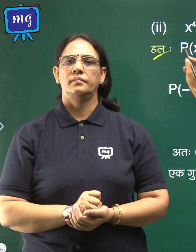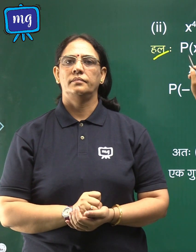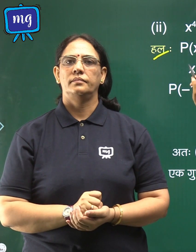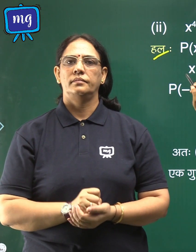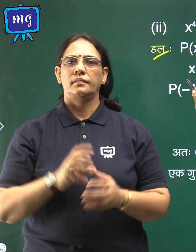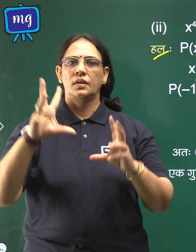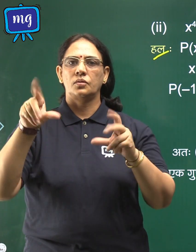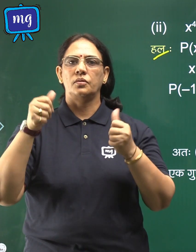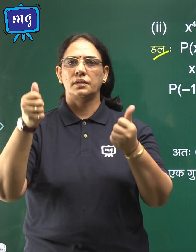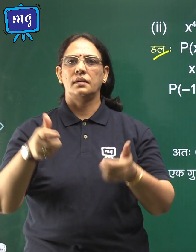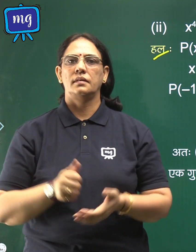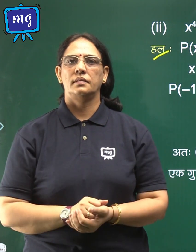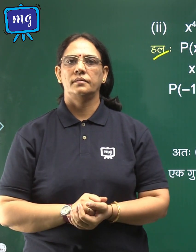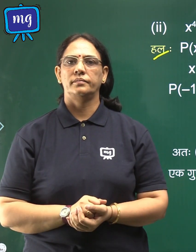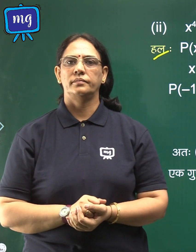सॉल्यूशन,